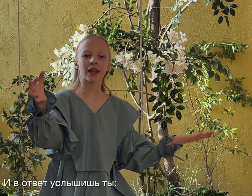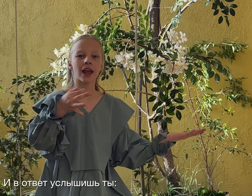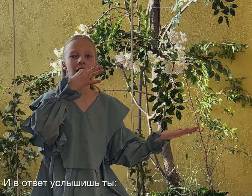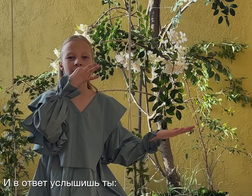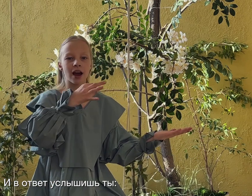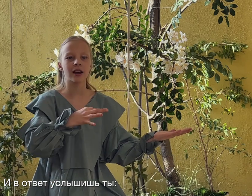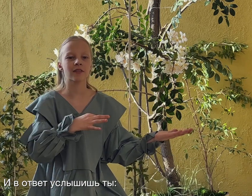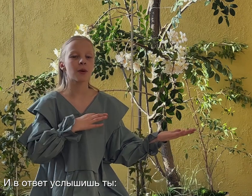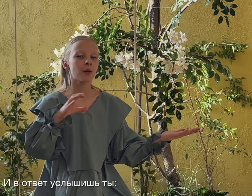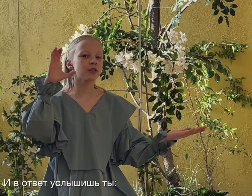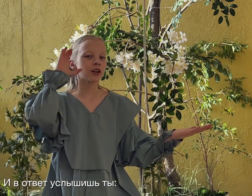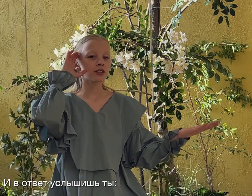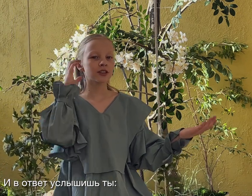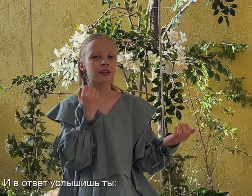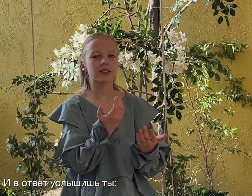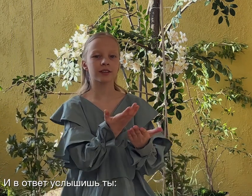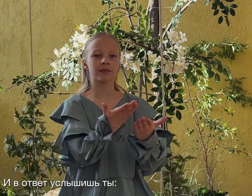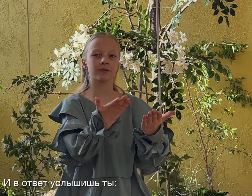И в ответ услышишь ты.